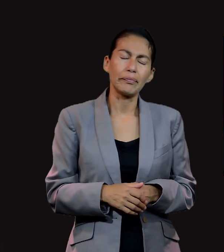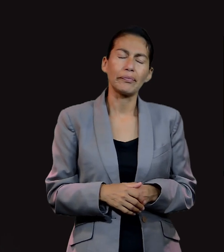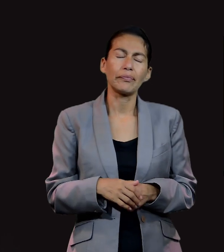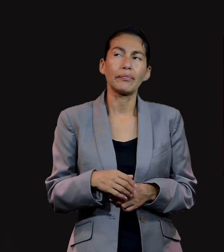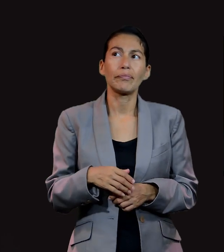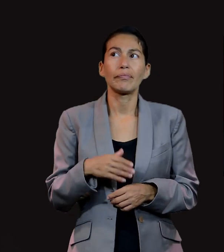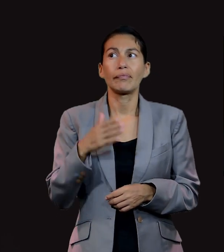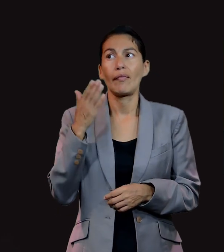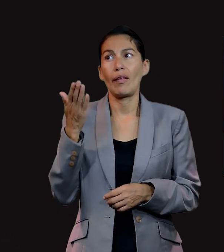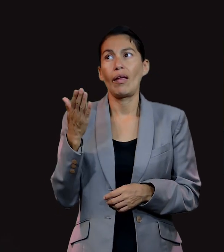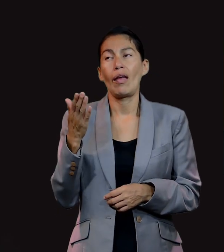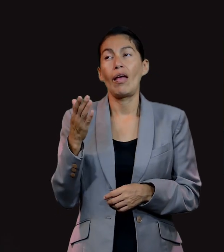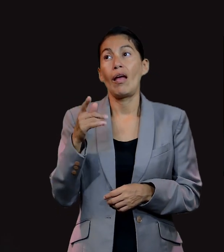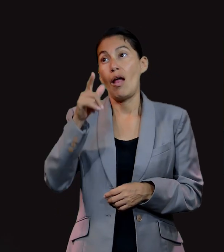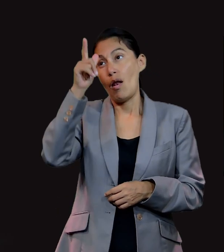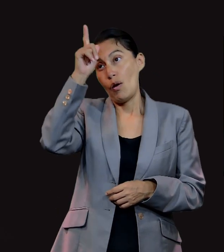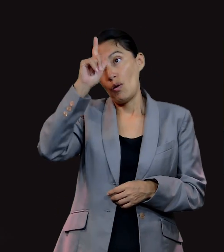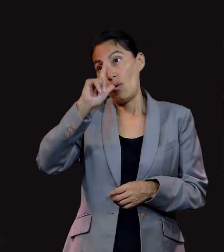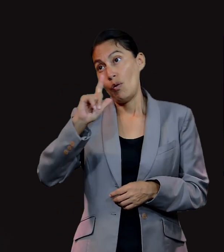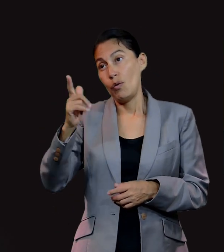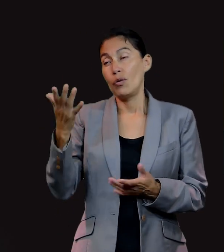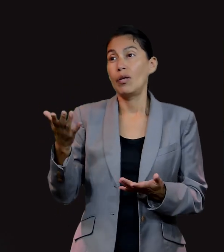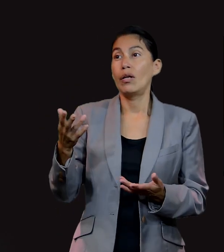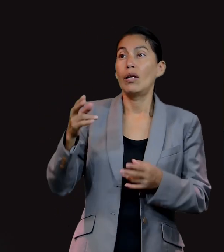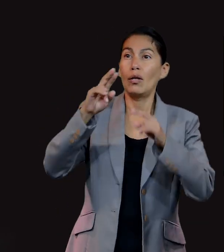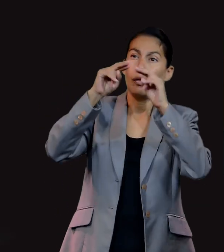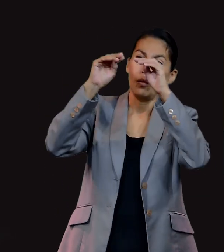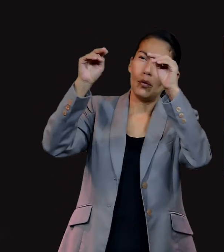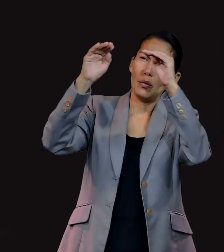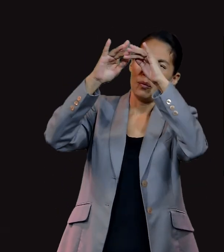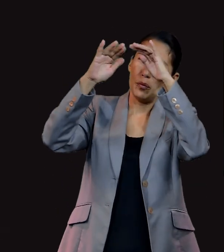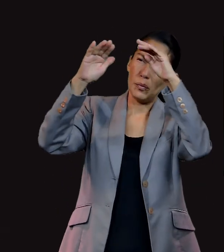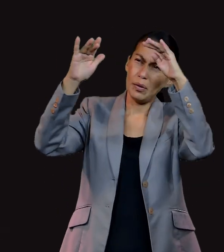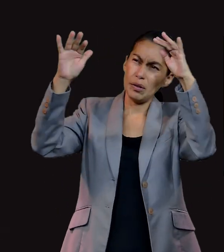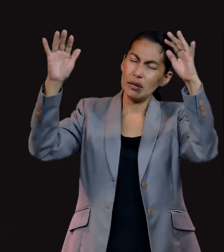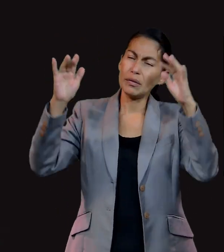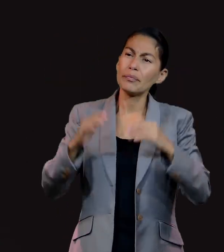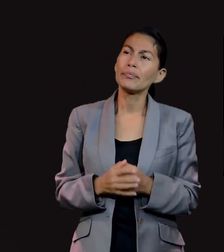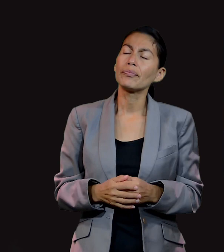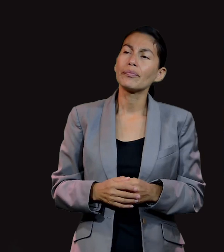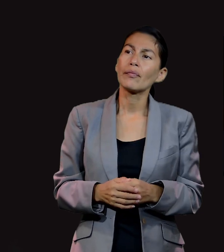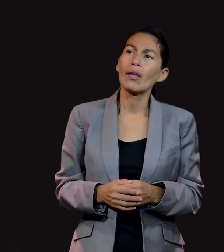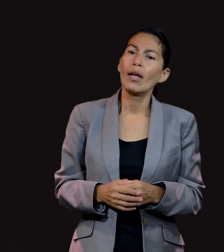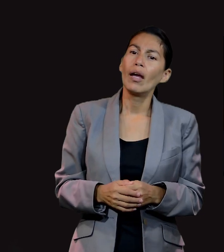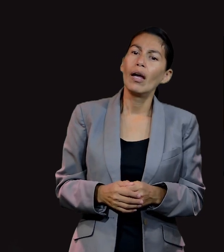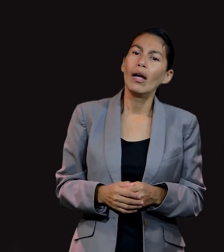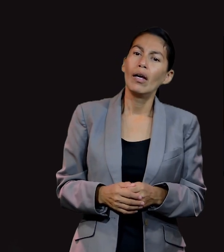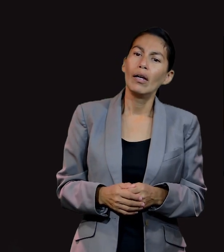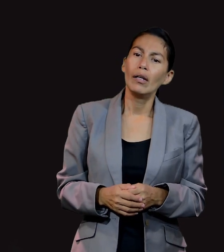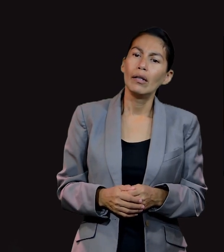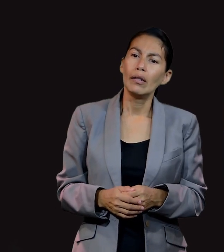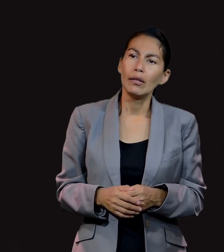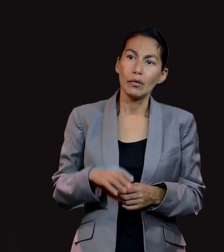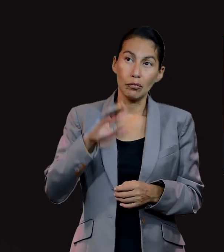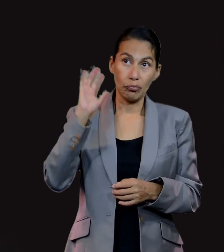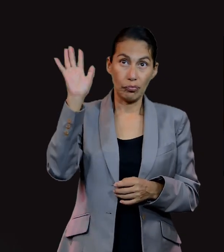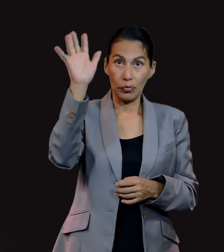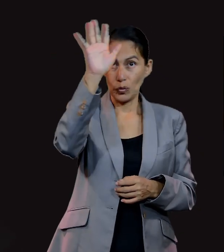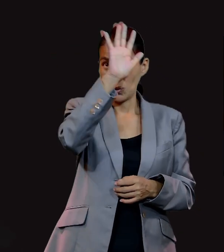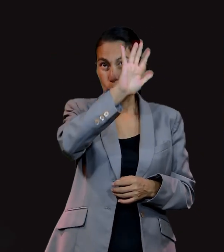le pedí dos señales cósmicas que tenía que ver con la luna que tenía que ver con las nubes con el sistema